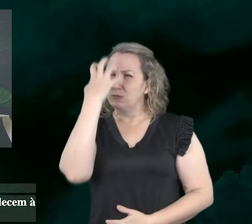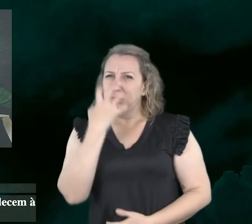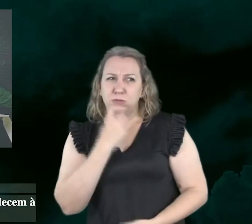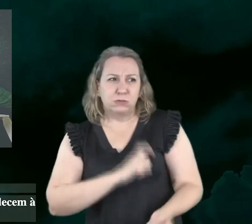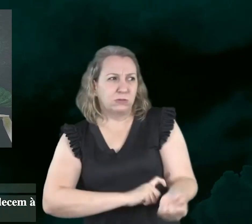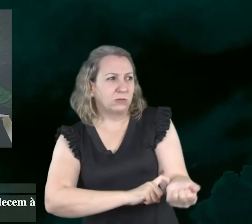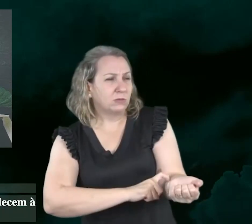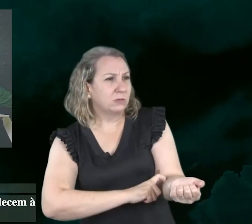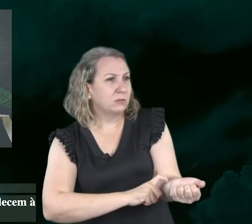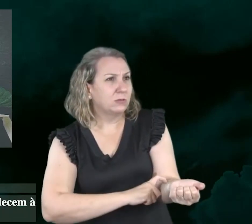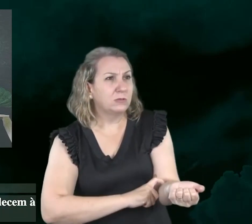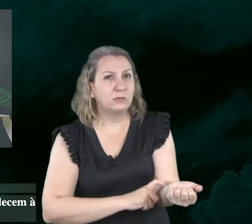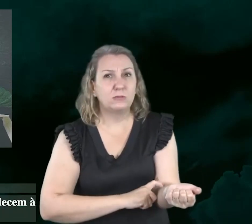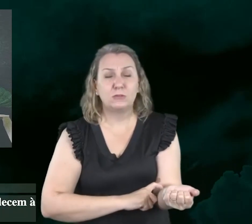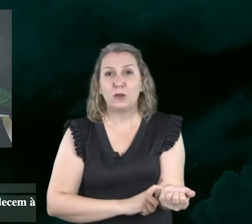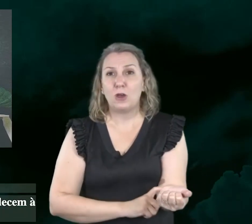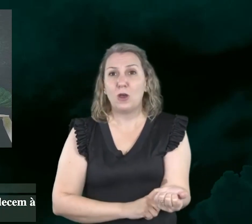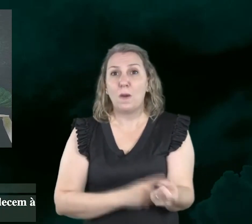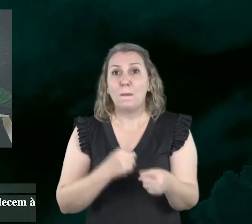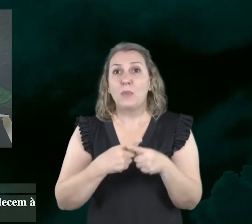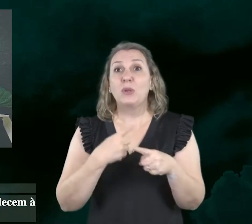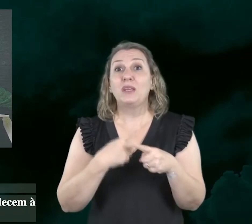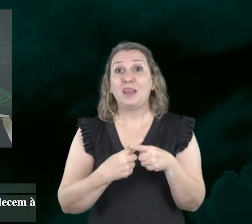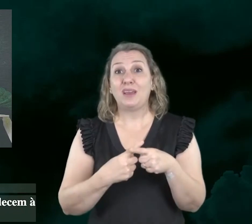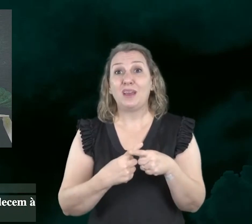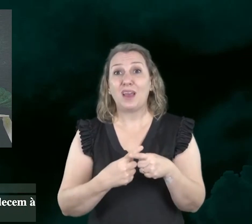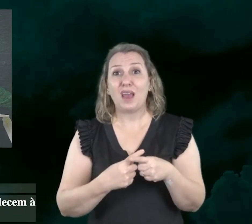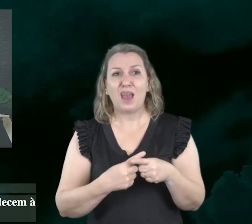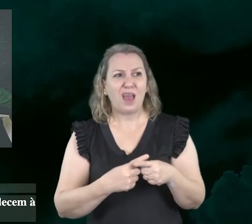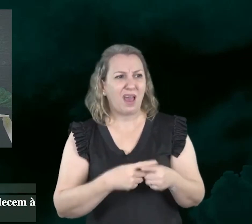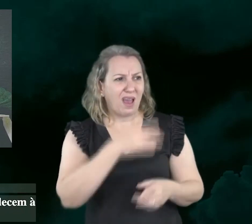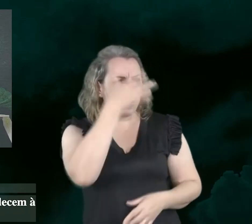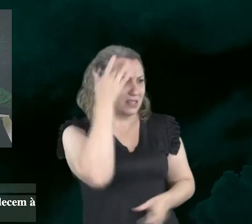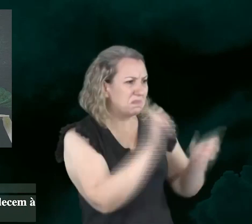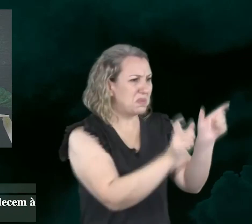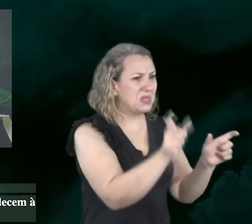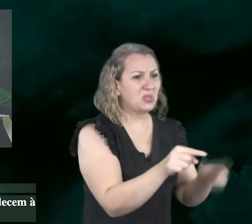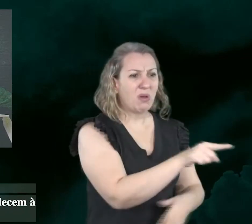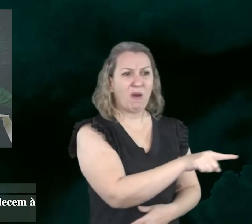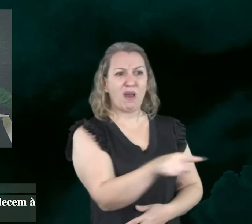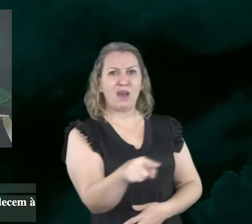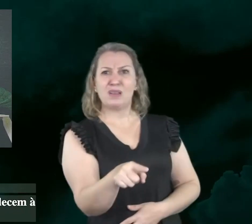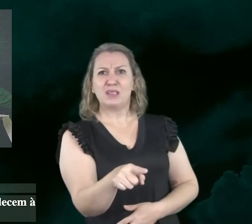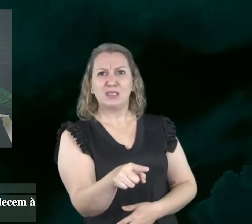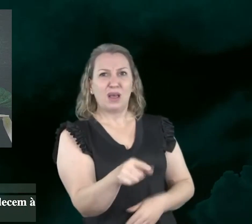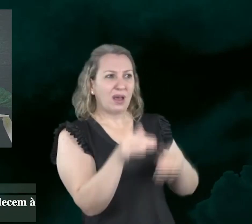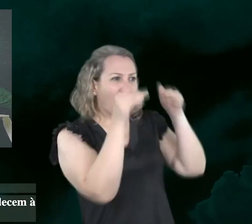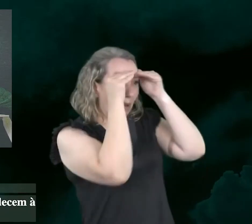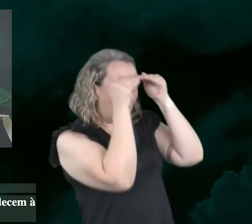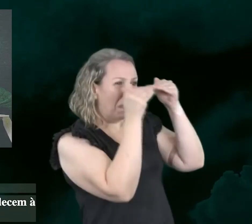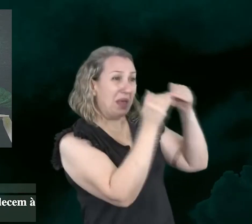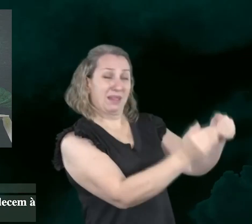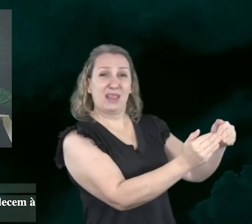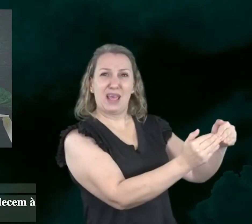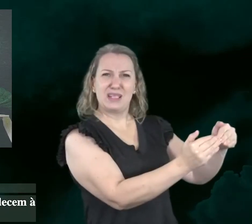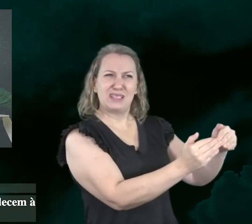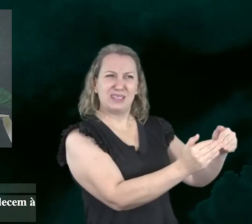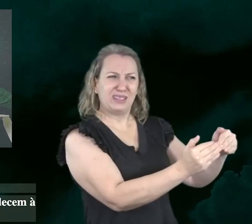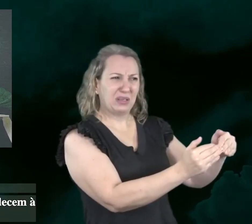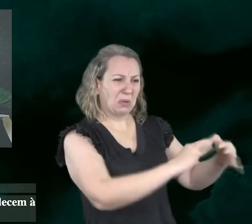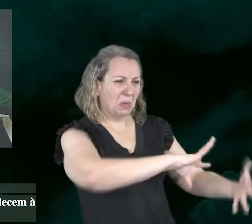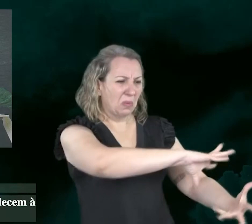que desobedecem à verdade e obedecem à injustiça, né? Então, o que?